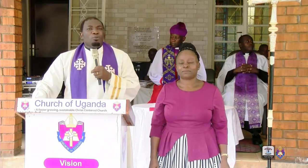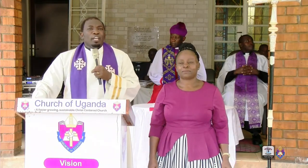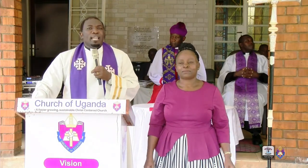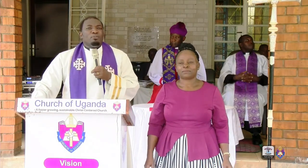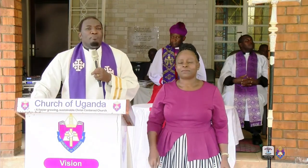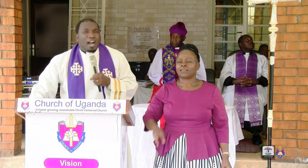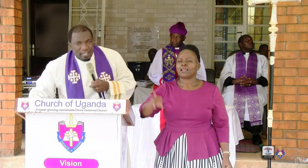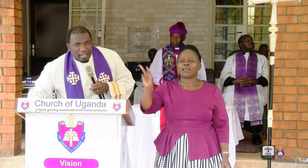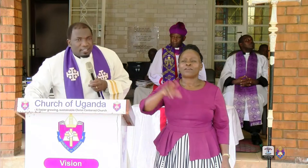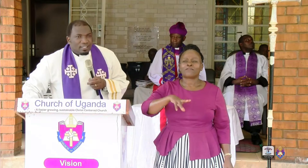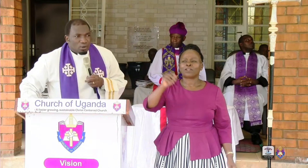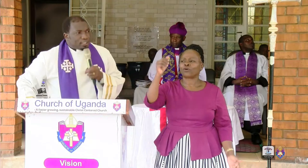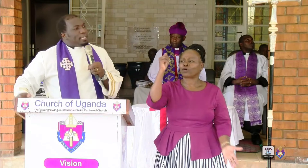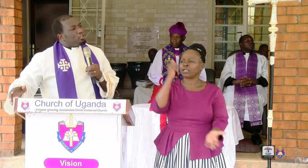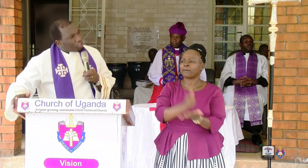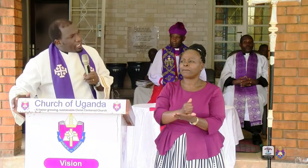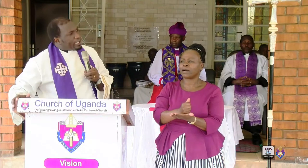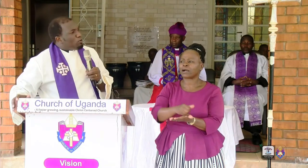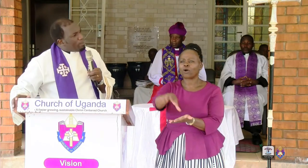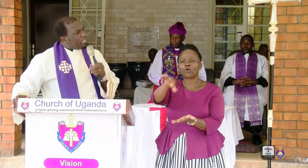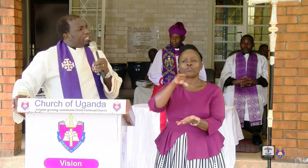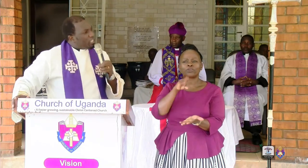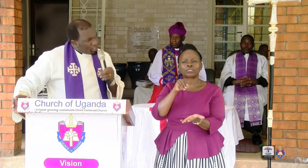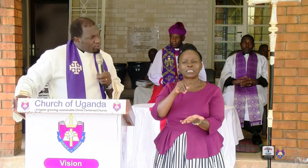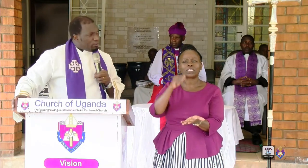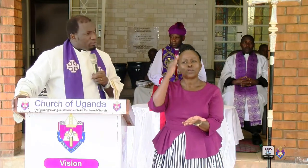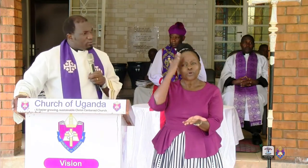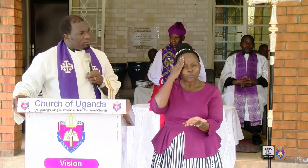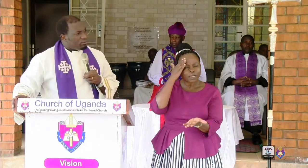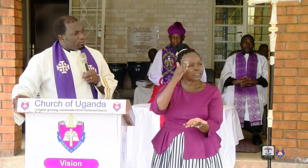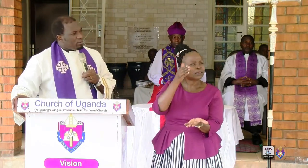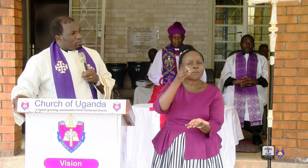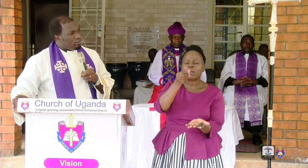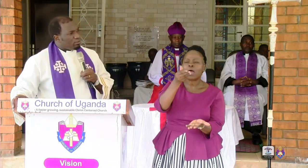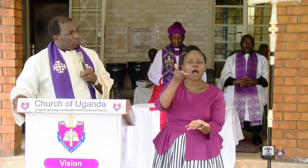Chiringa kugenda mu banka. Ojeyo sente ngo manyite richiliyo.